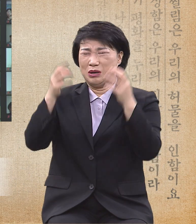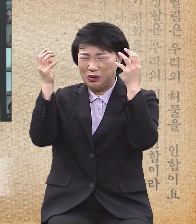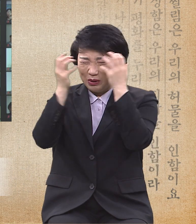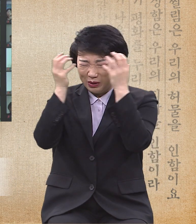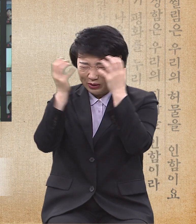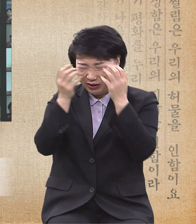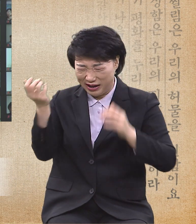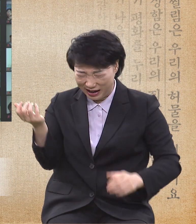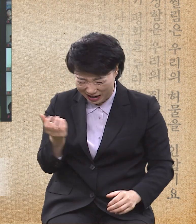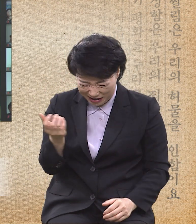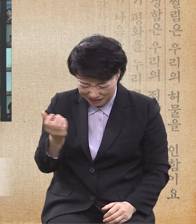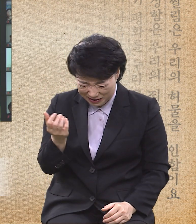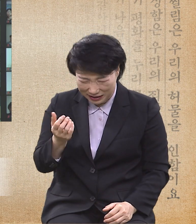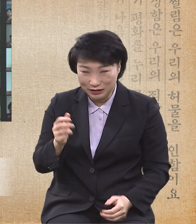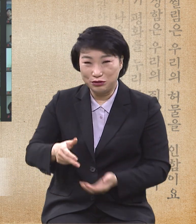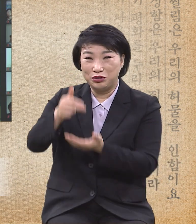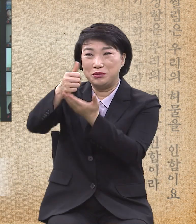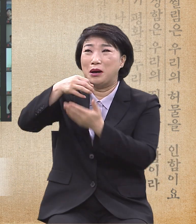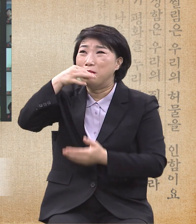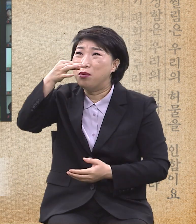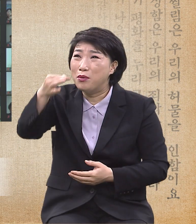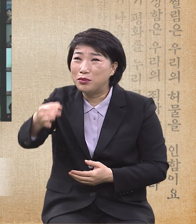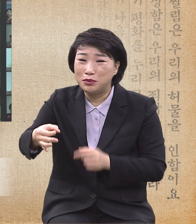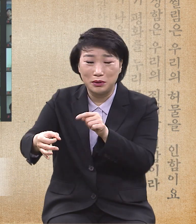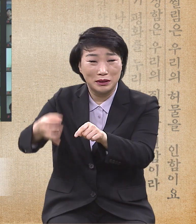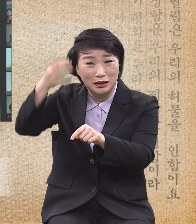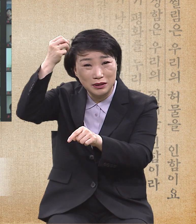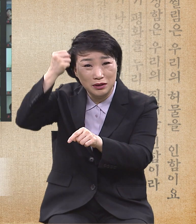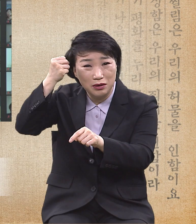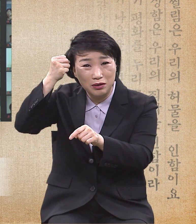고통당하며 신음하시는 주님의 목소리,